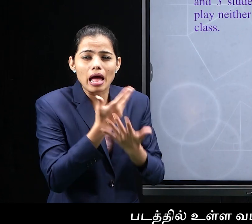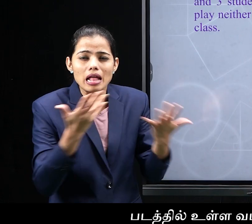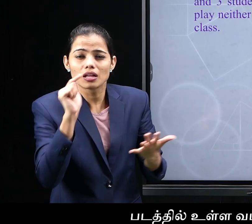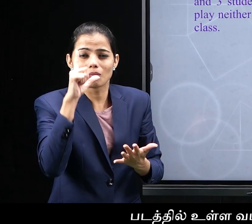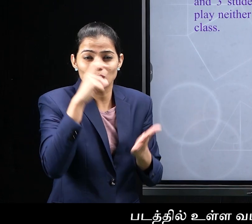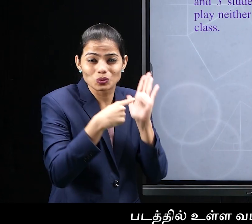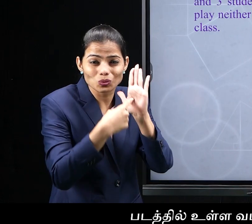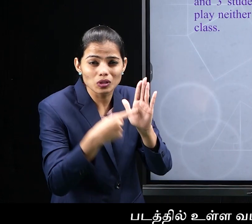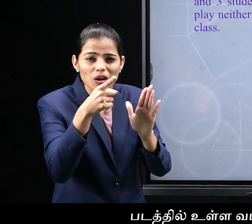வட்டங்கள் எதை குறிக்கின்றன?